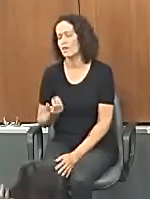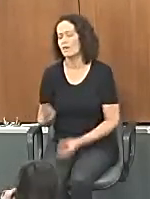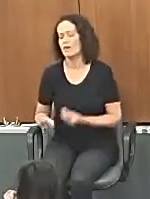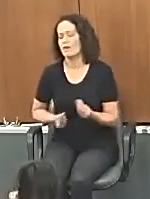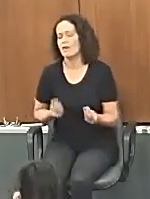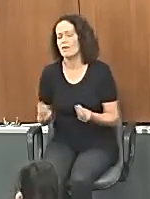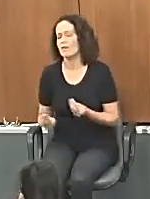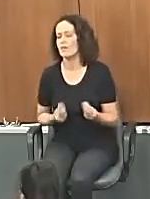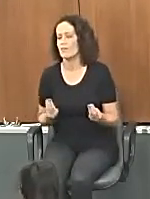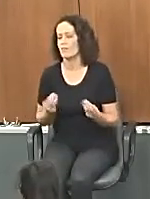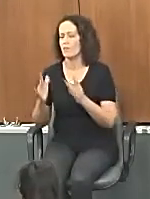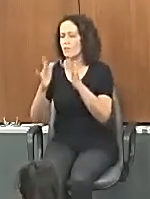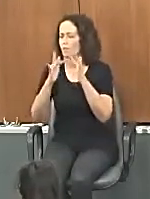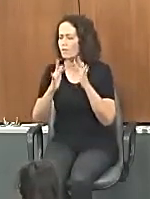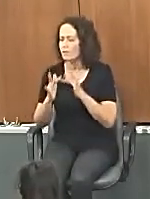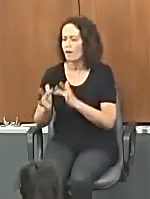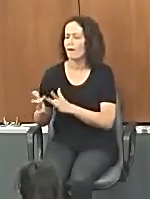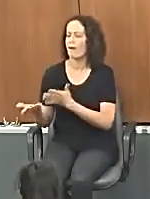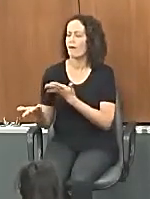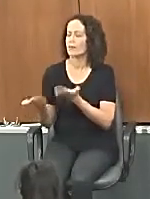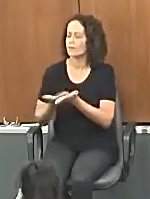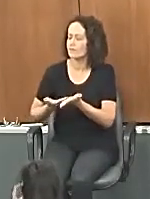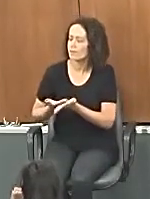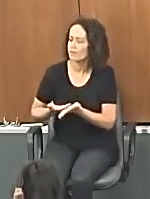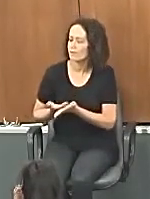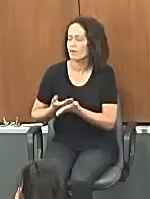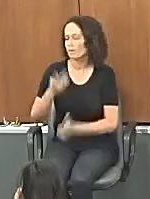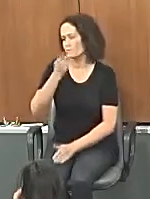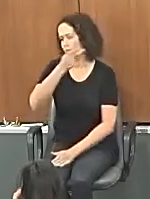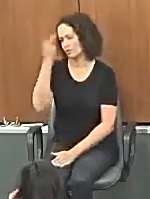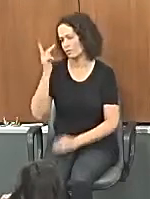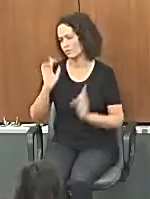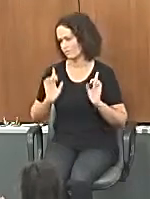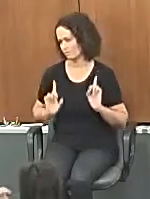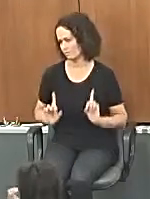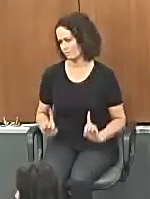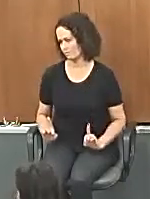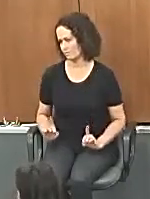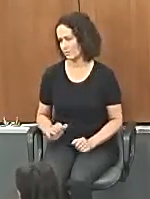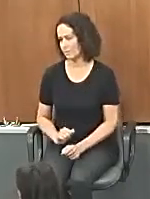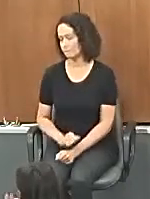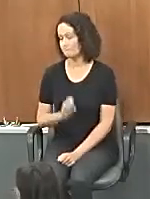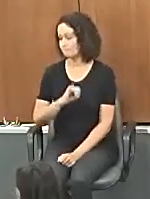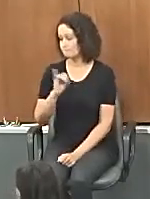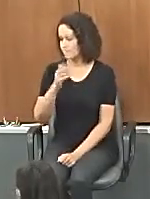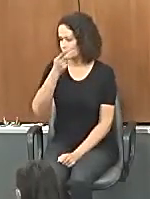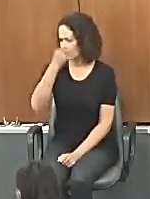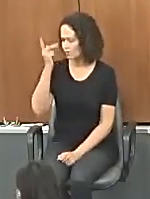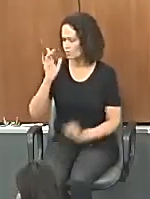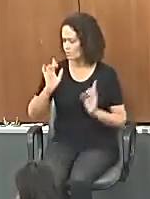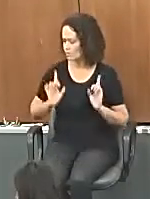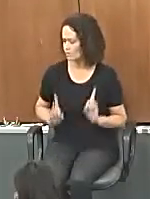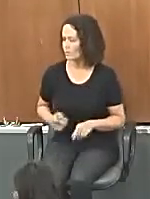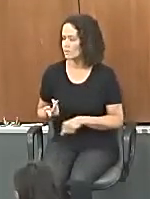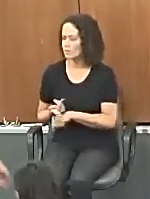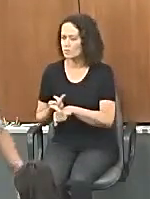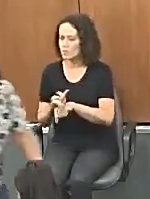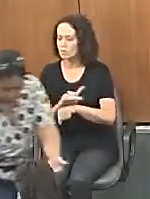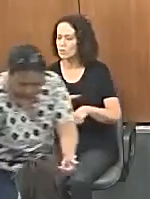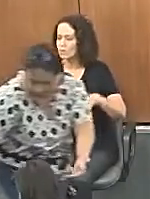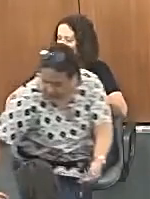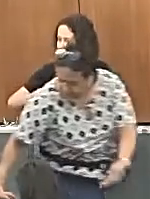porque eu acho que quando o quando o rei a pessoa com deficiência procura o atendimento